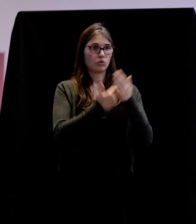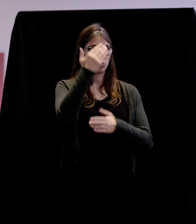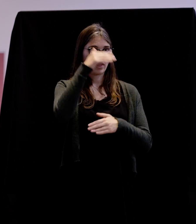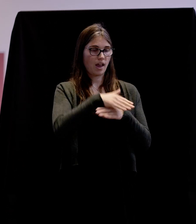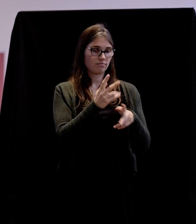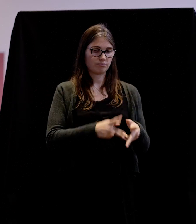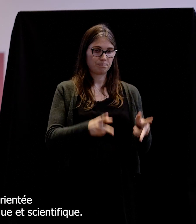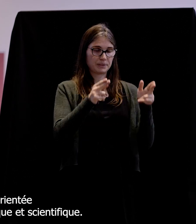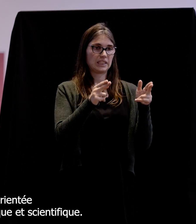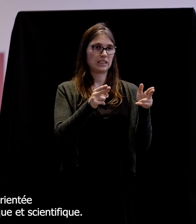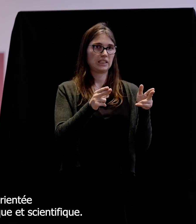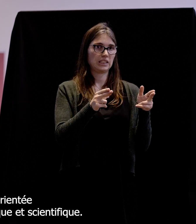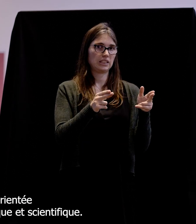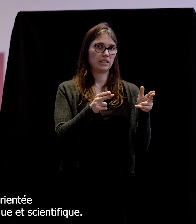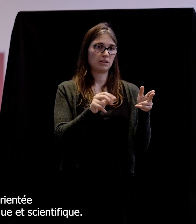qui a été